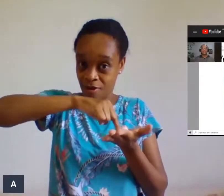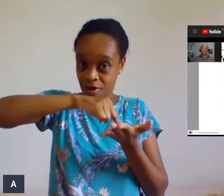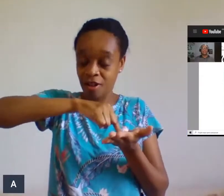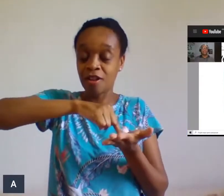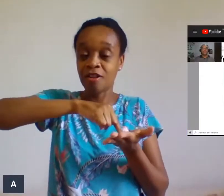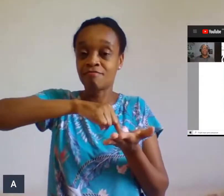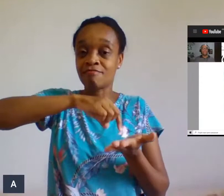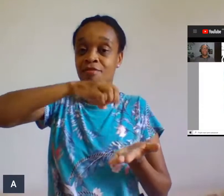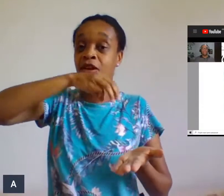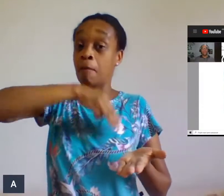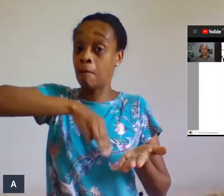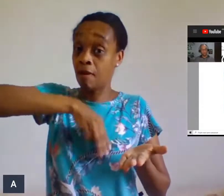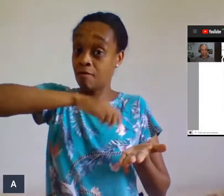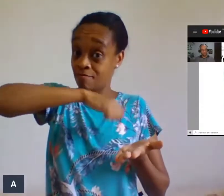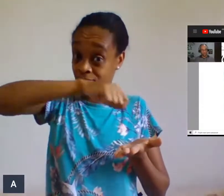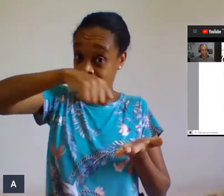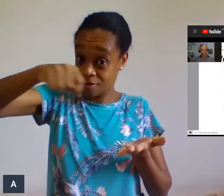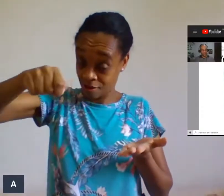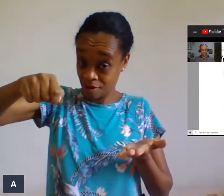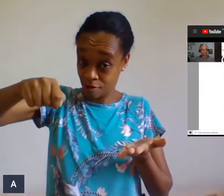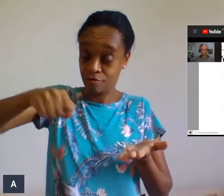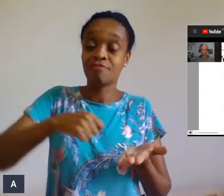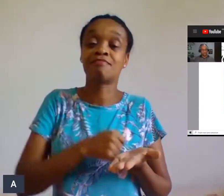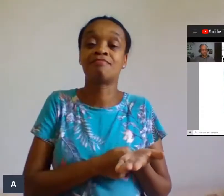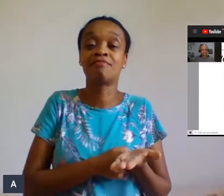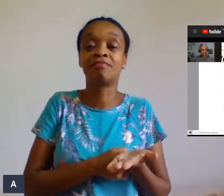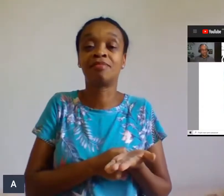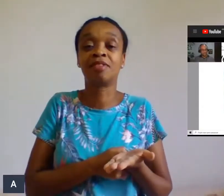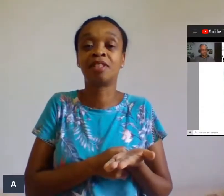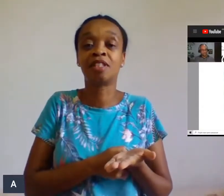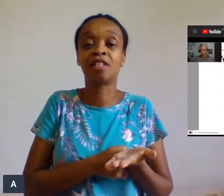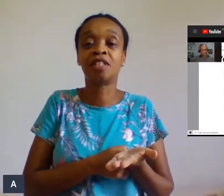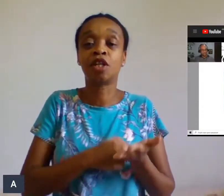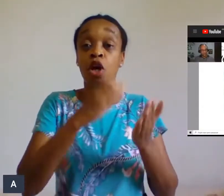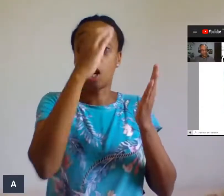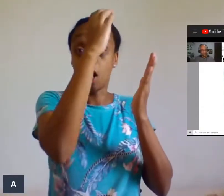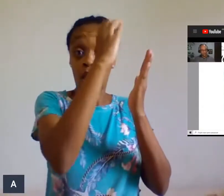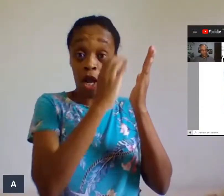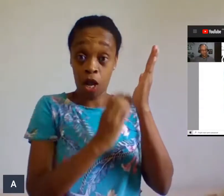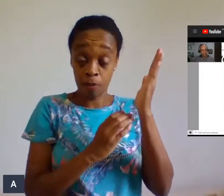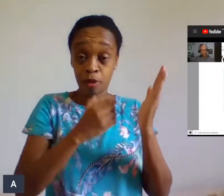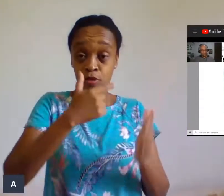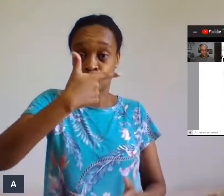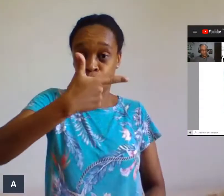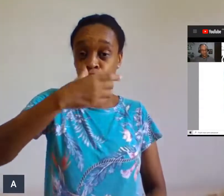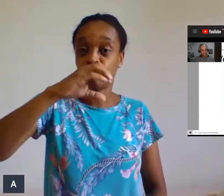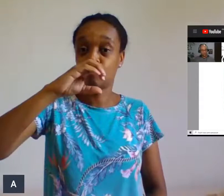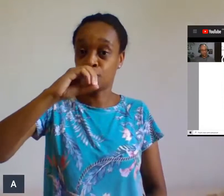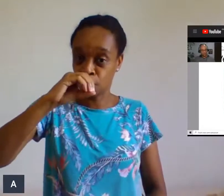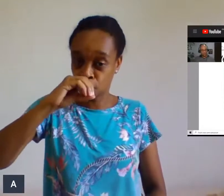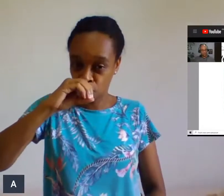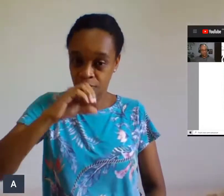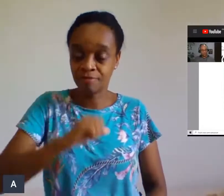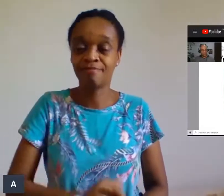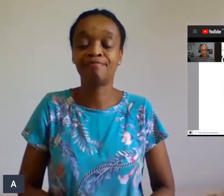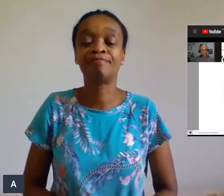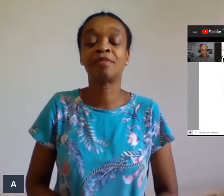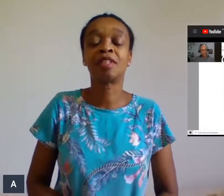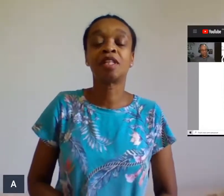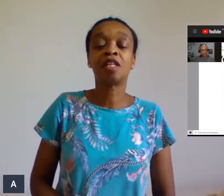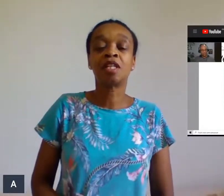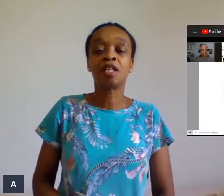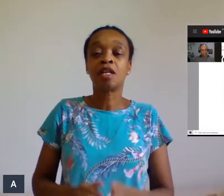mais fidedigna aos originais. E a palavra de nosso Senhor Jesus nos diz